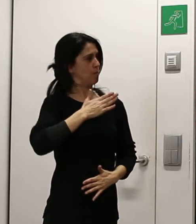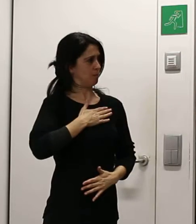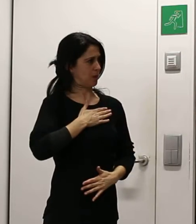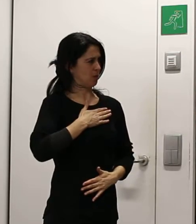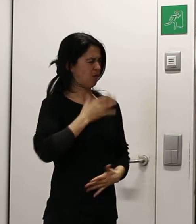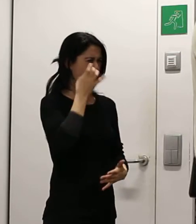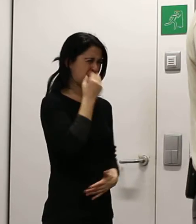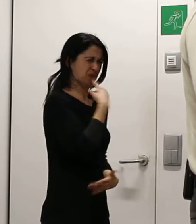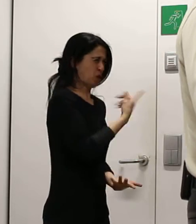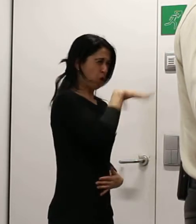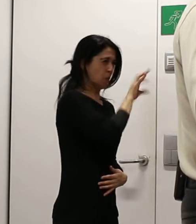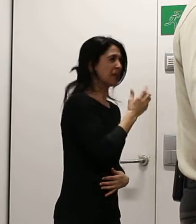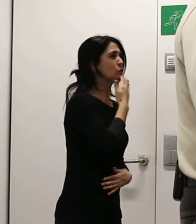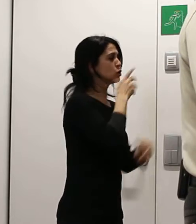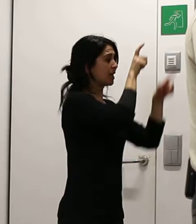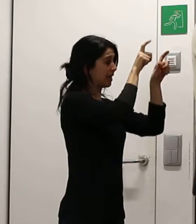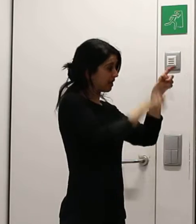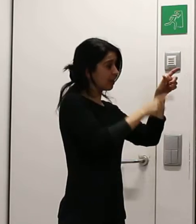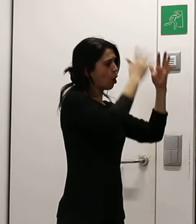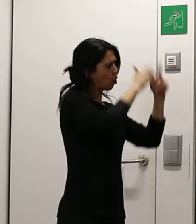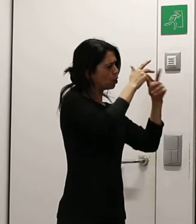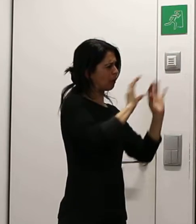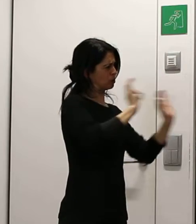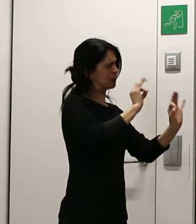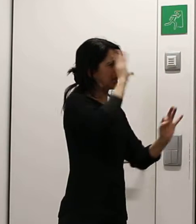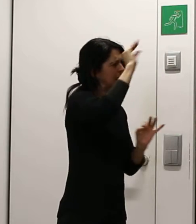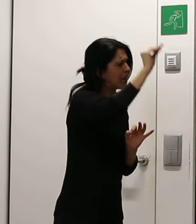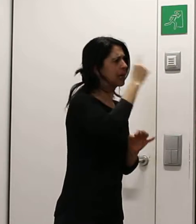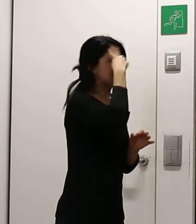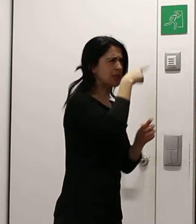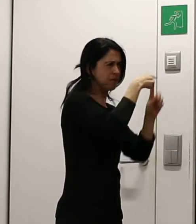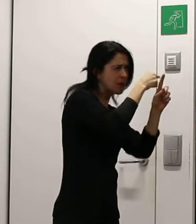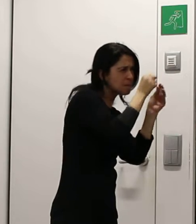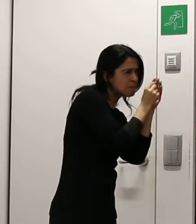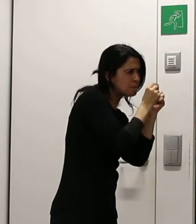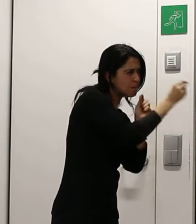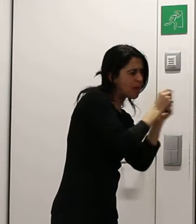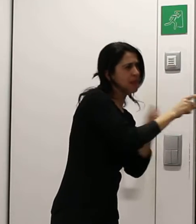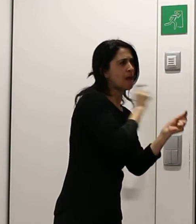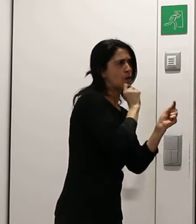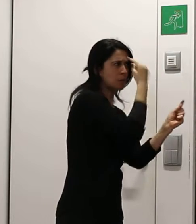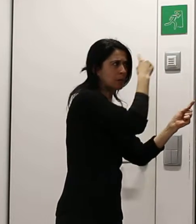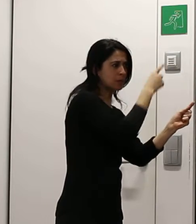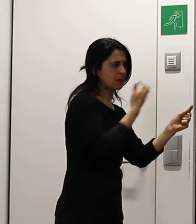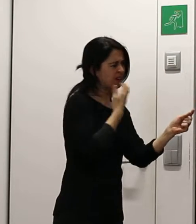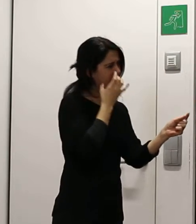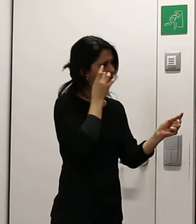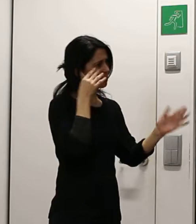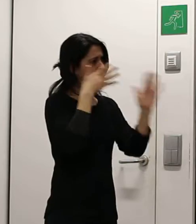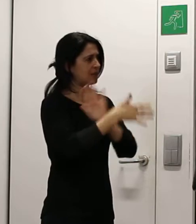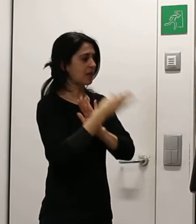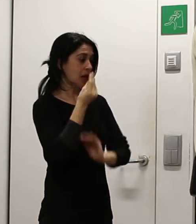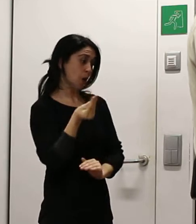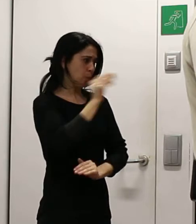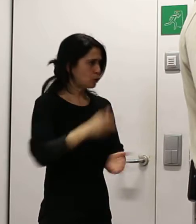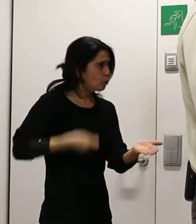que los contadores tenían telegestión y telemedida. No estamos pagando un plus más caro, por supuesto, que los contadores tradicionales, por tener